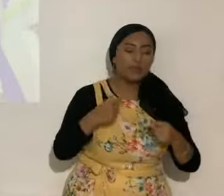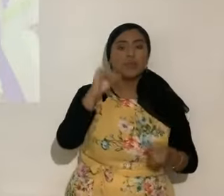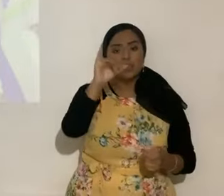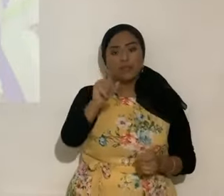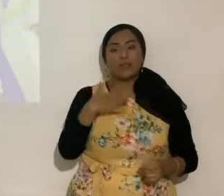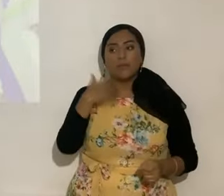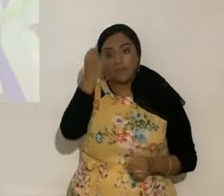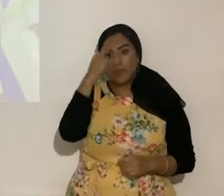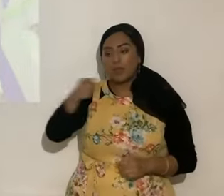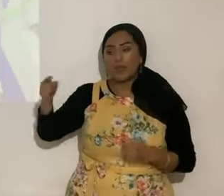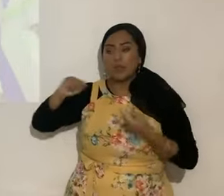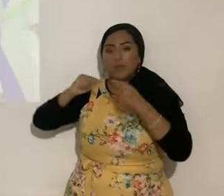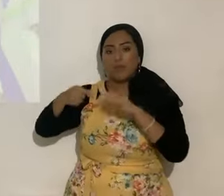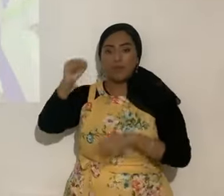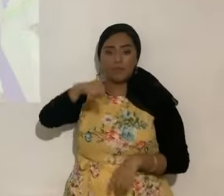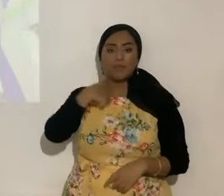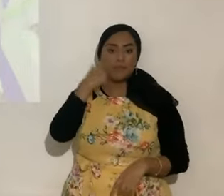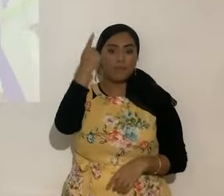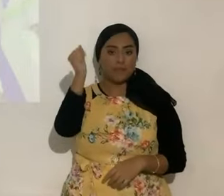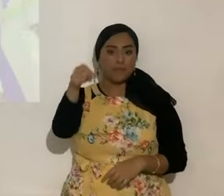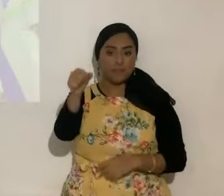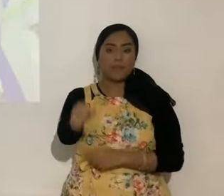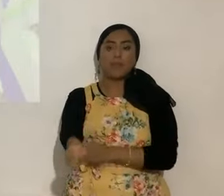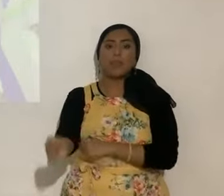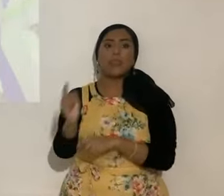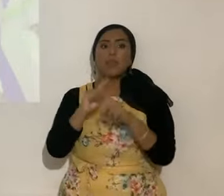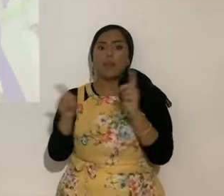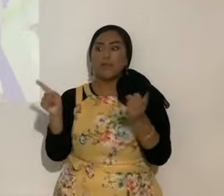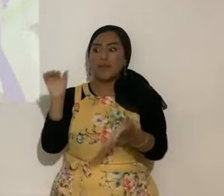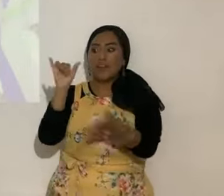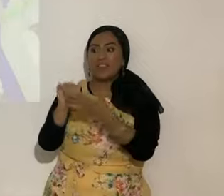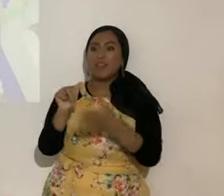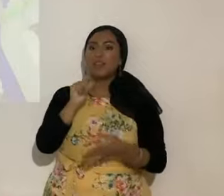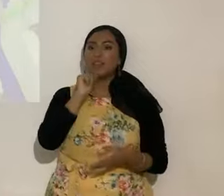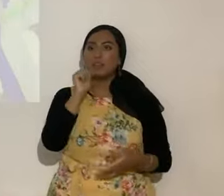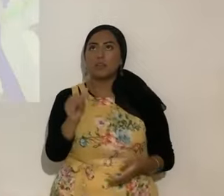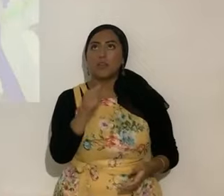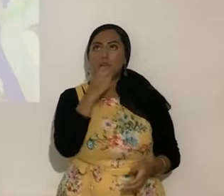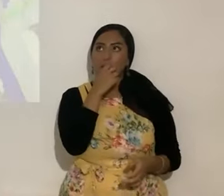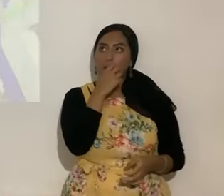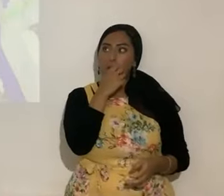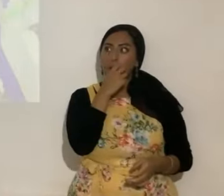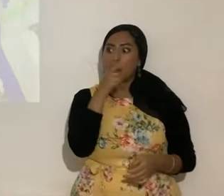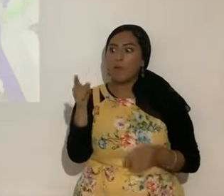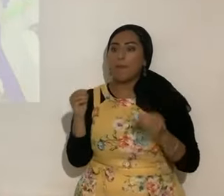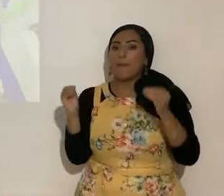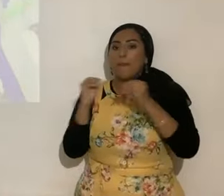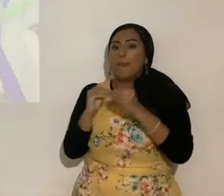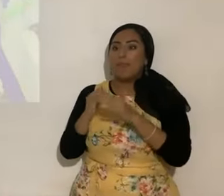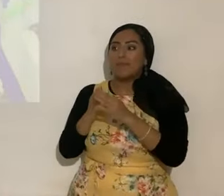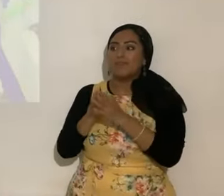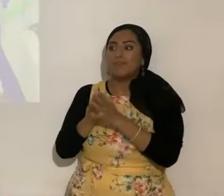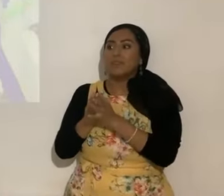entiendo que sufren, claro que sí, pero que eso no sea causa de ir más allá.